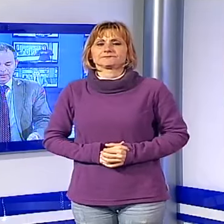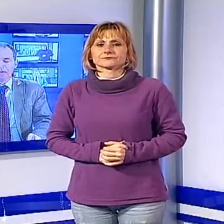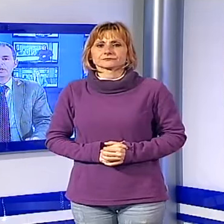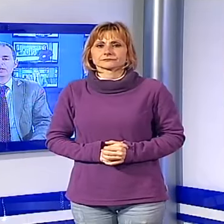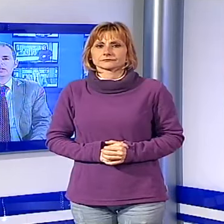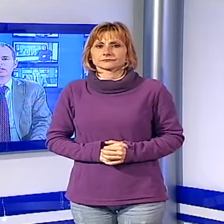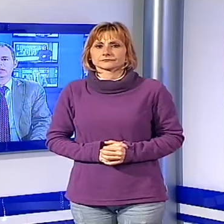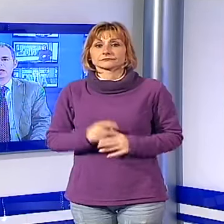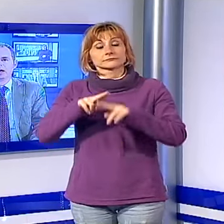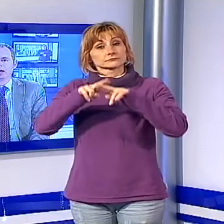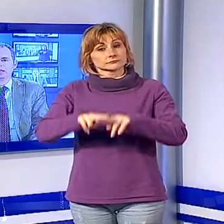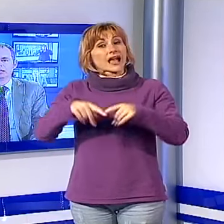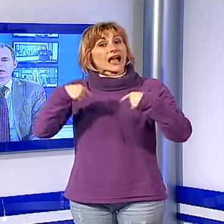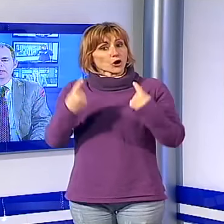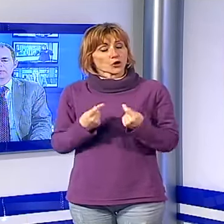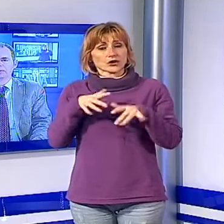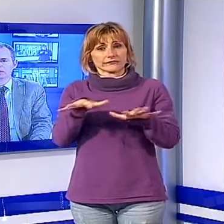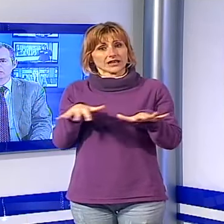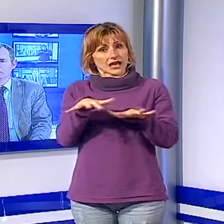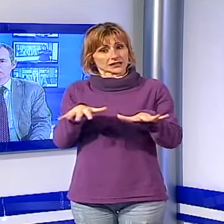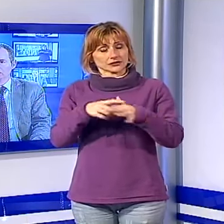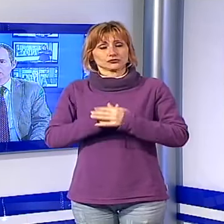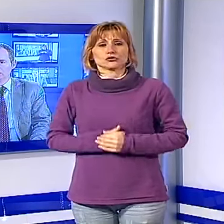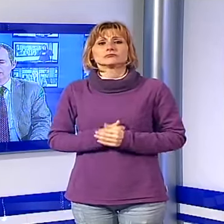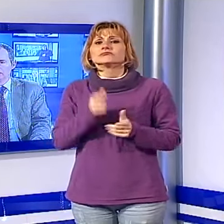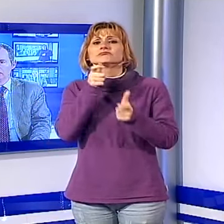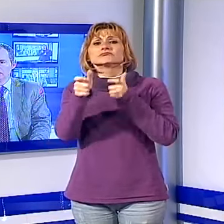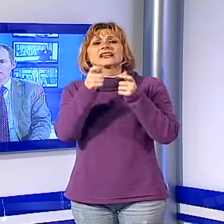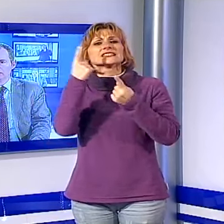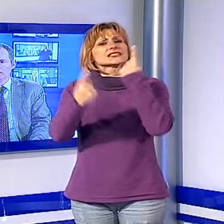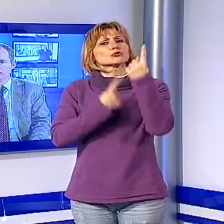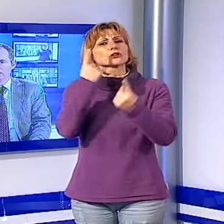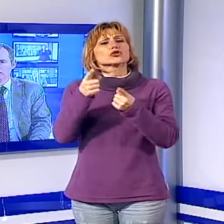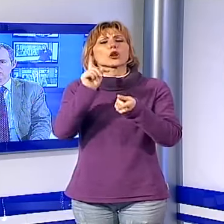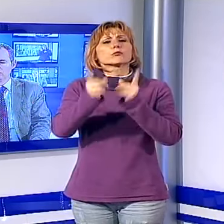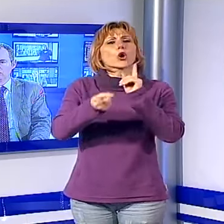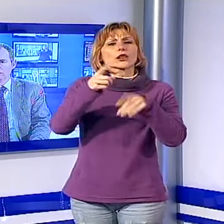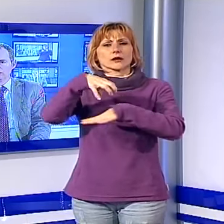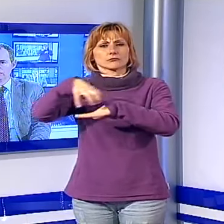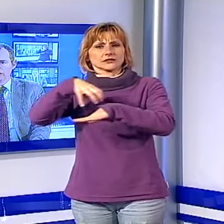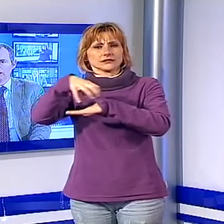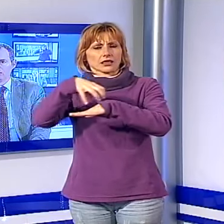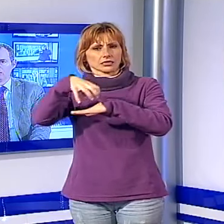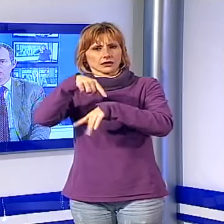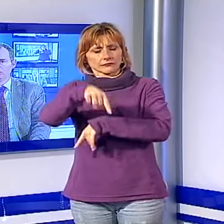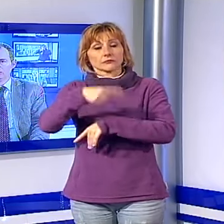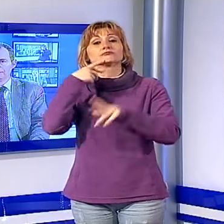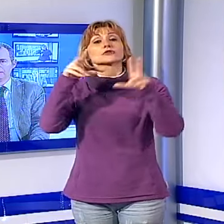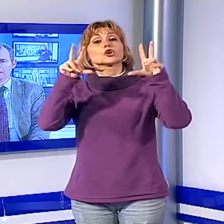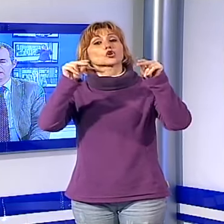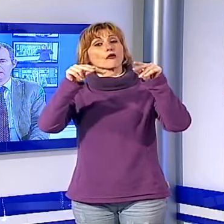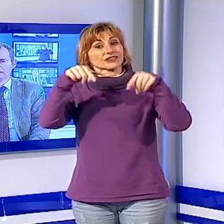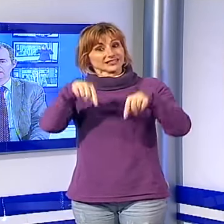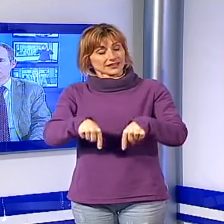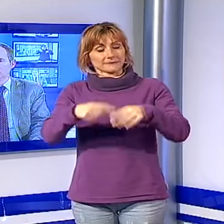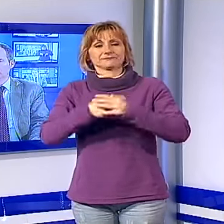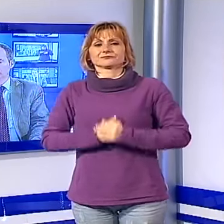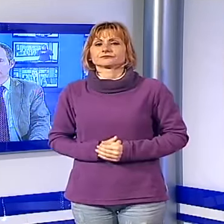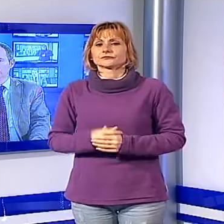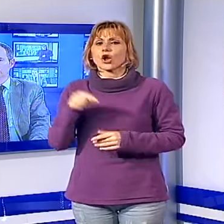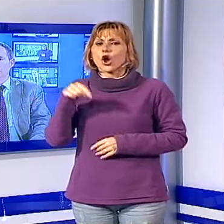Rimaniamo in Versilia. Parliamo però della situazione politico-amministrativa di Viareggio. Una novità oggi perché il